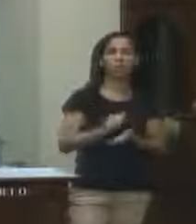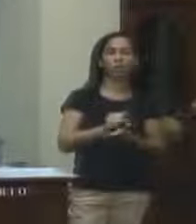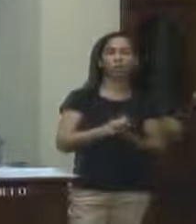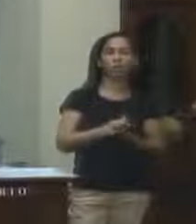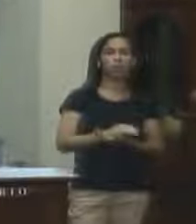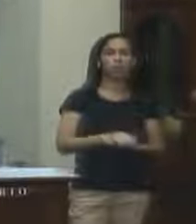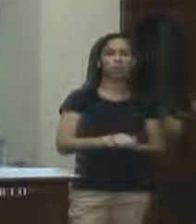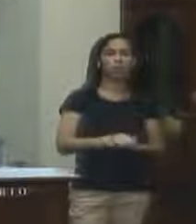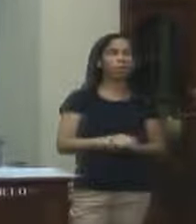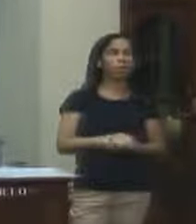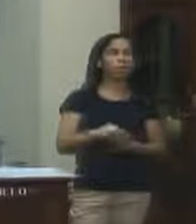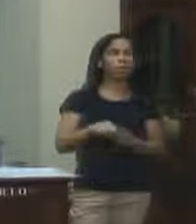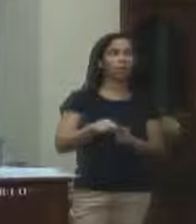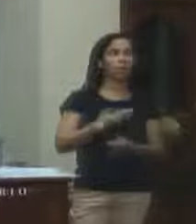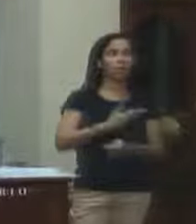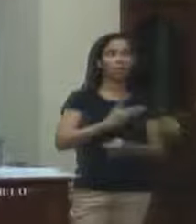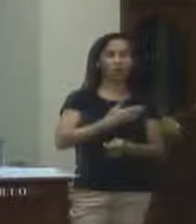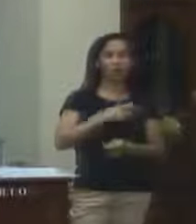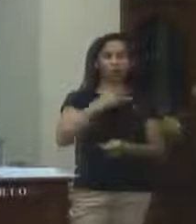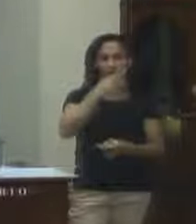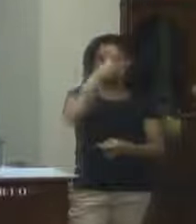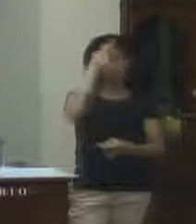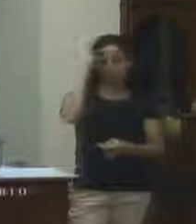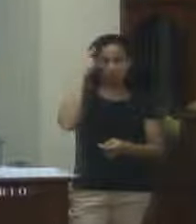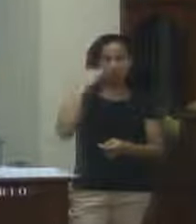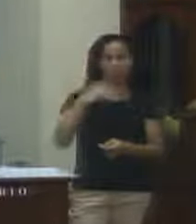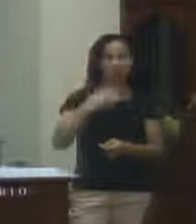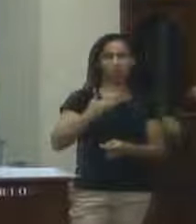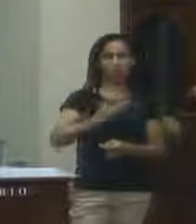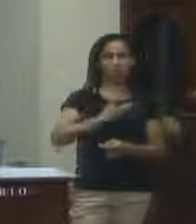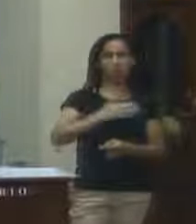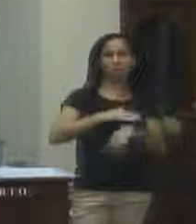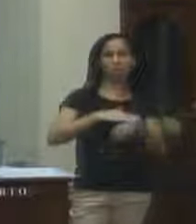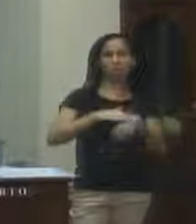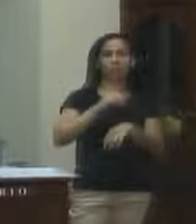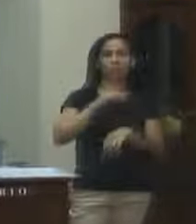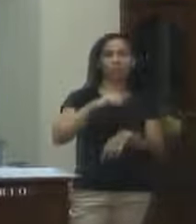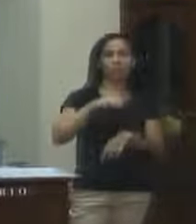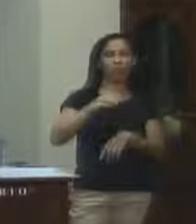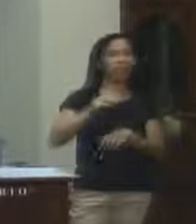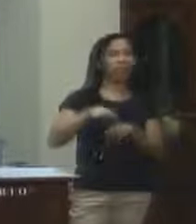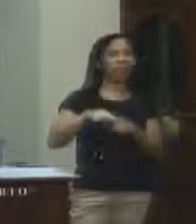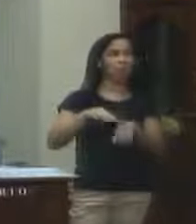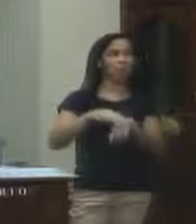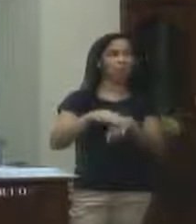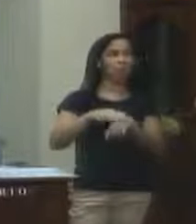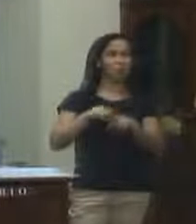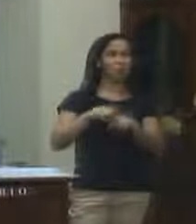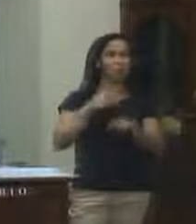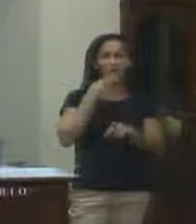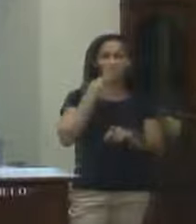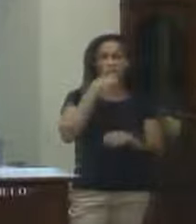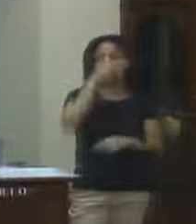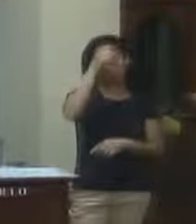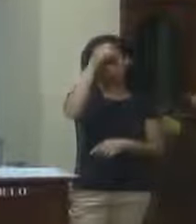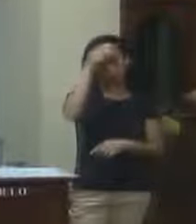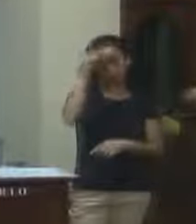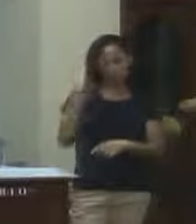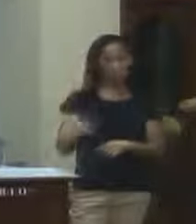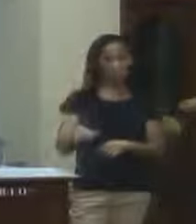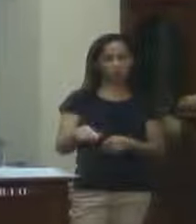decreto. Ela, como amiga pessoal da Denise, ela conversou com a Denise a respeito disso, Eu não sei se a Denise chegou a levar o prefeito, e ela